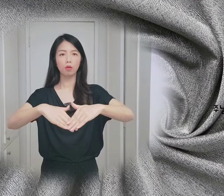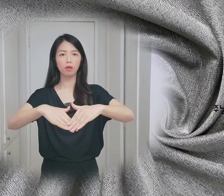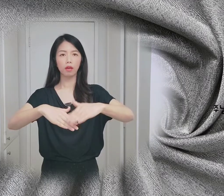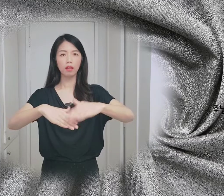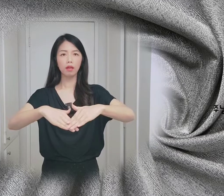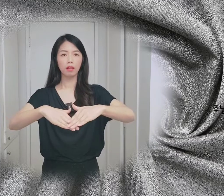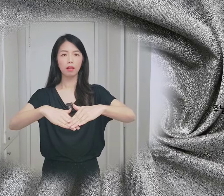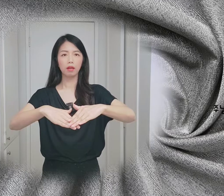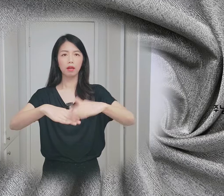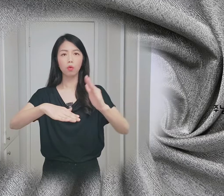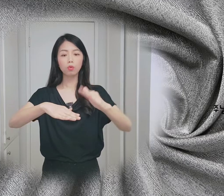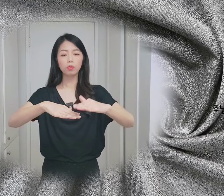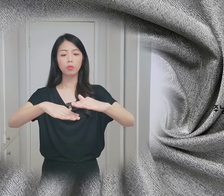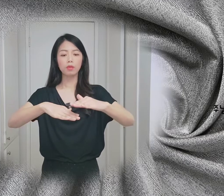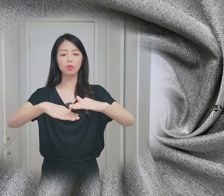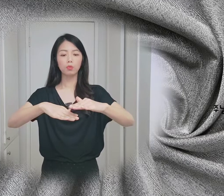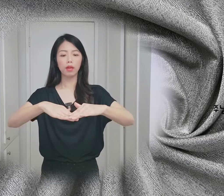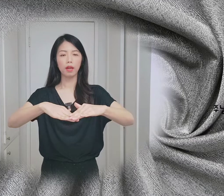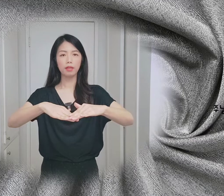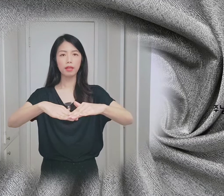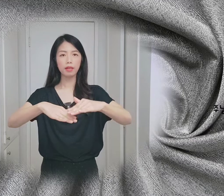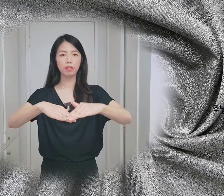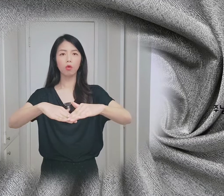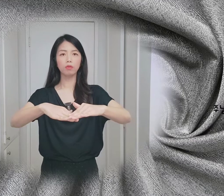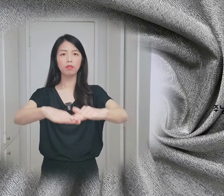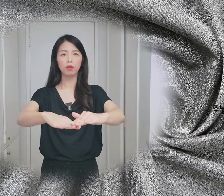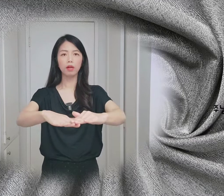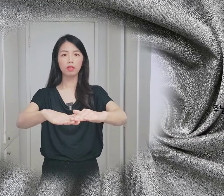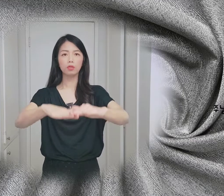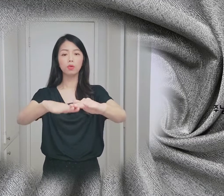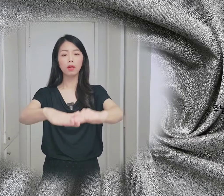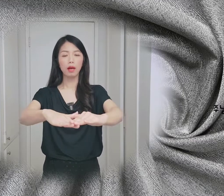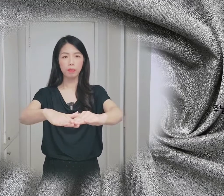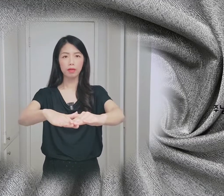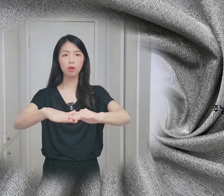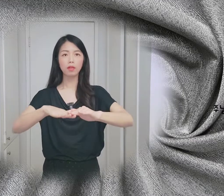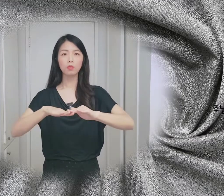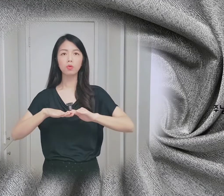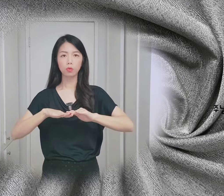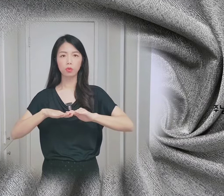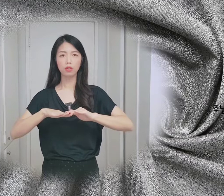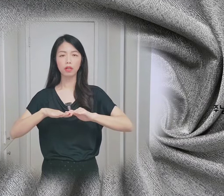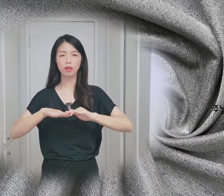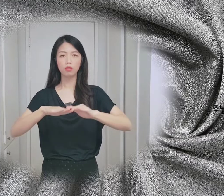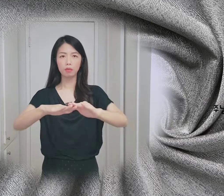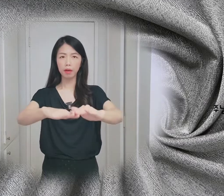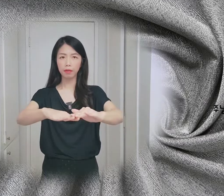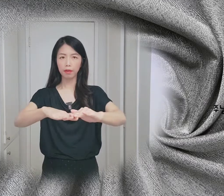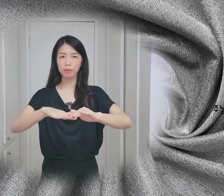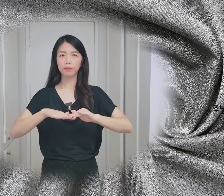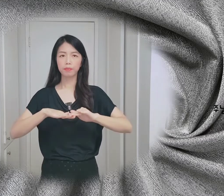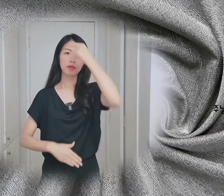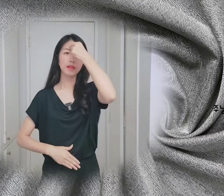손끝을 이렇게 오른손을 왼손 위에 살짝 이렇게 얹는다고 생각하시고 앞에서 내 쪽으로 끌어당겨